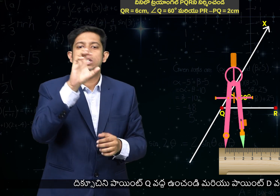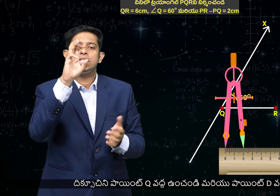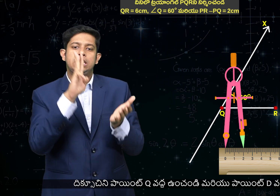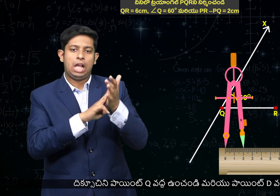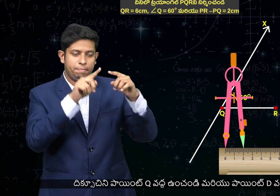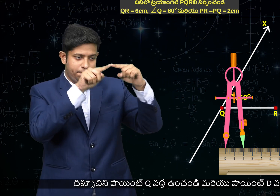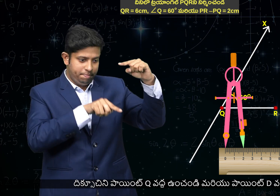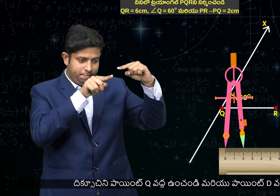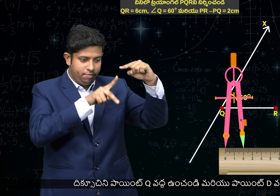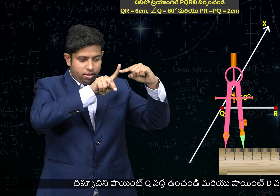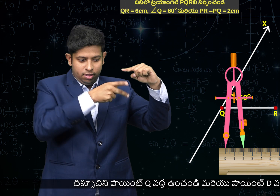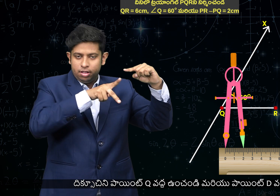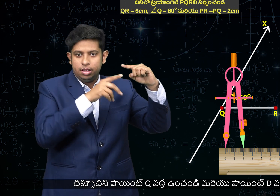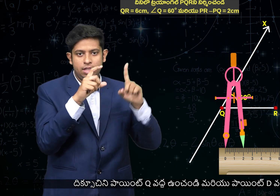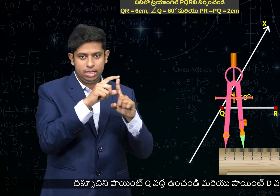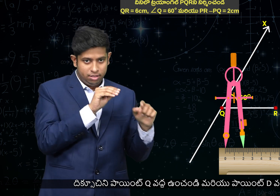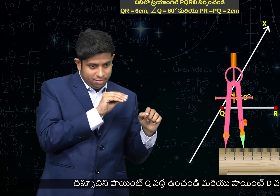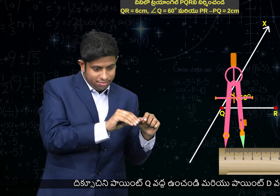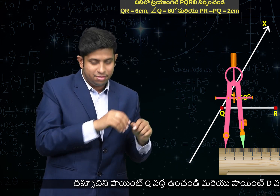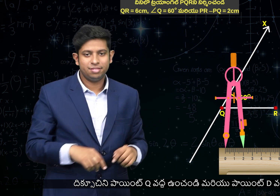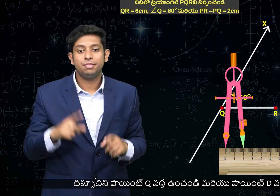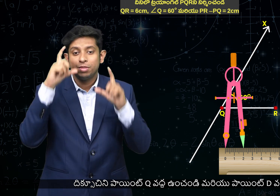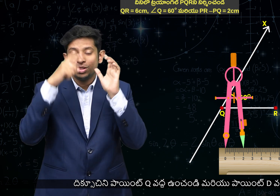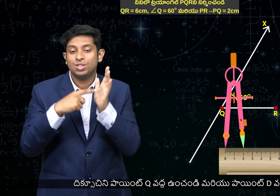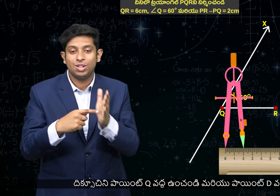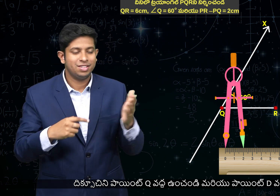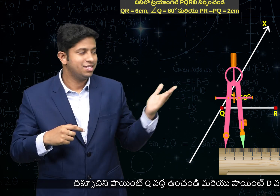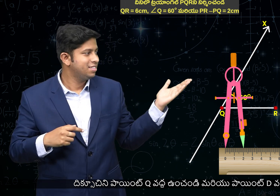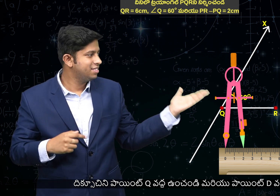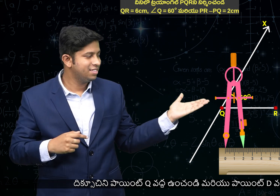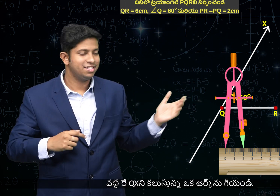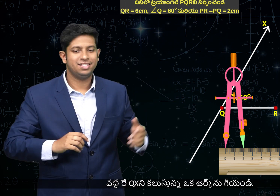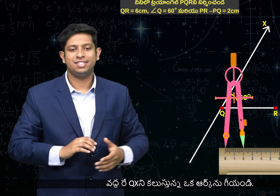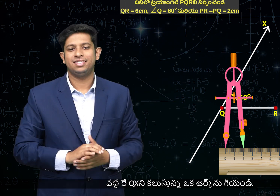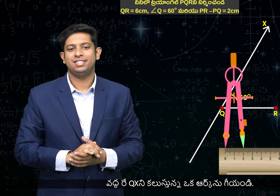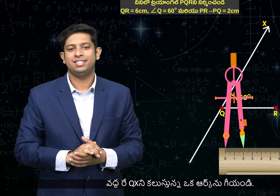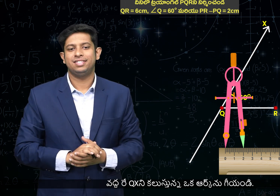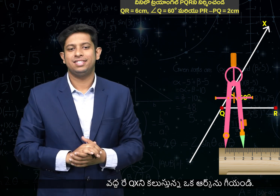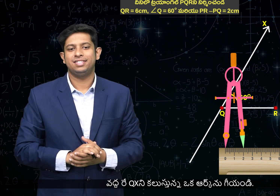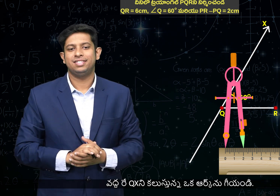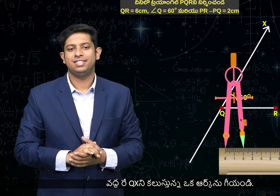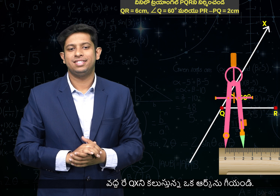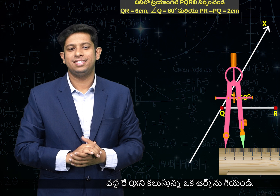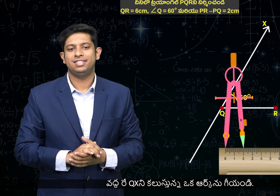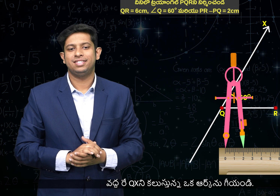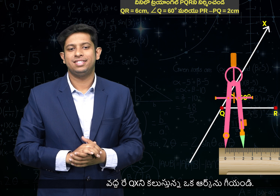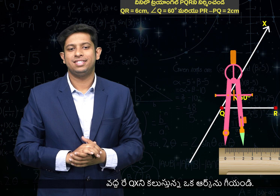పాయింట్ Q వద్ద ఉంచండి మరియు పాయింట్ D వద్ద రే QXని కలుస్తున్న